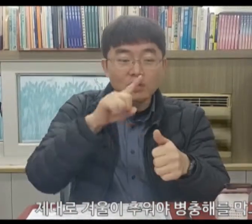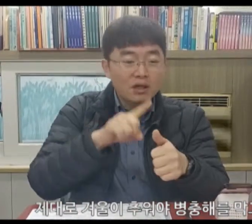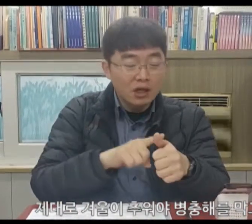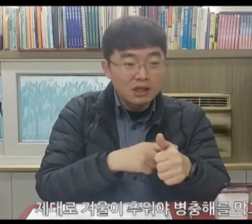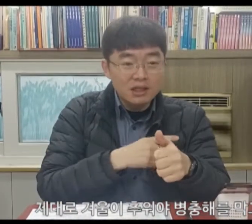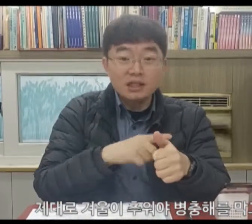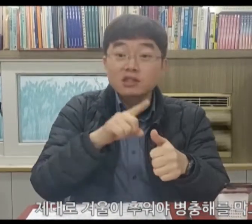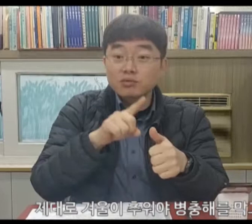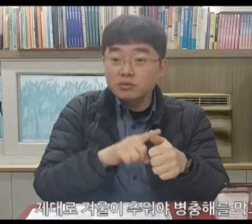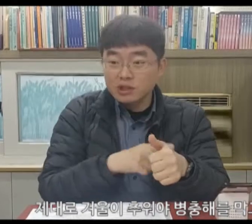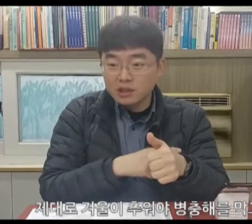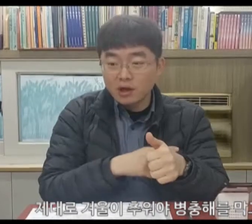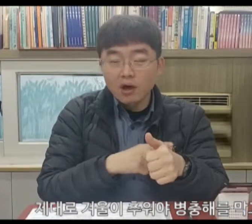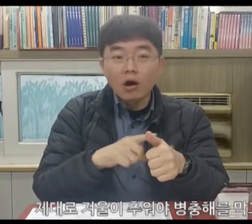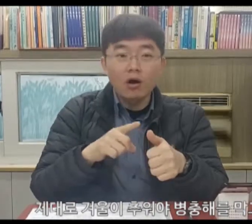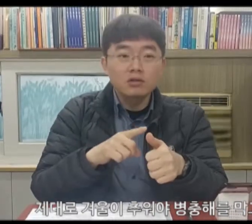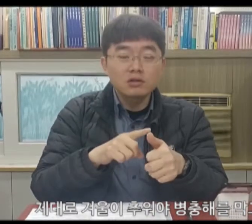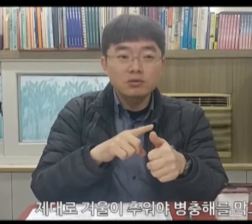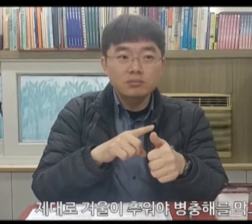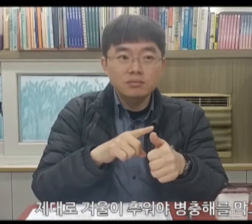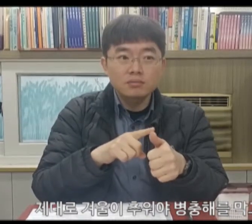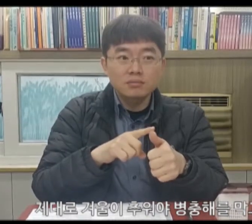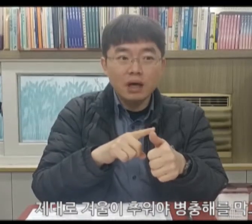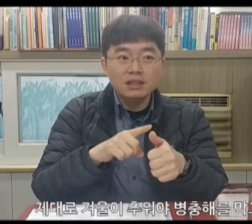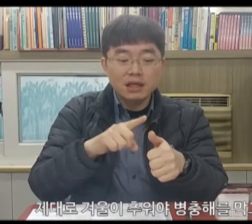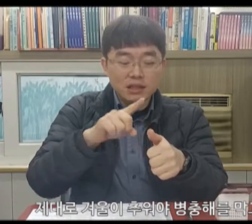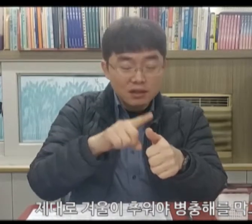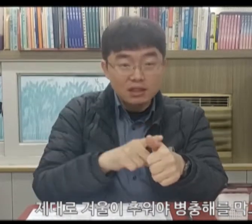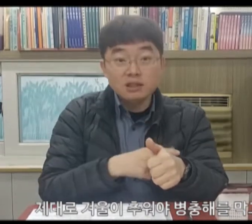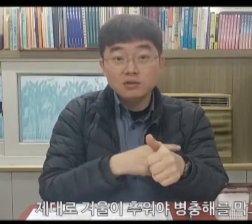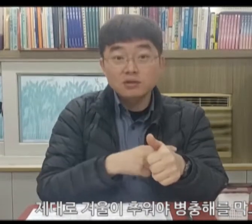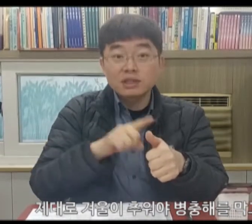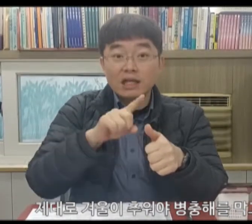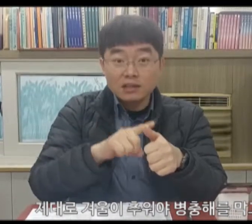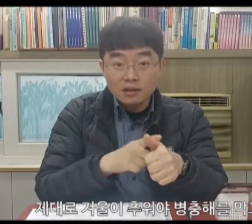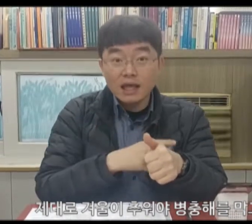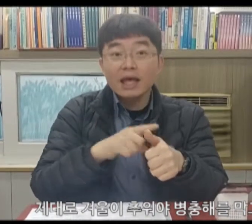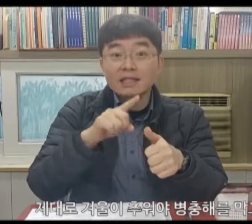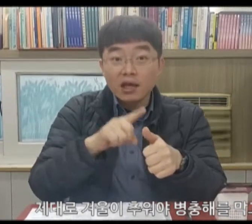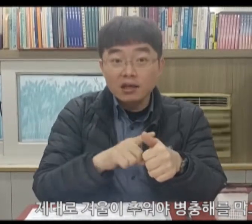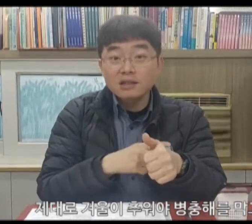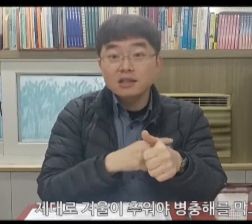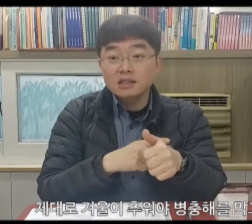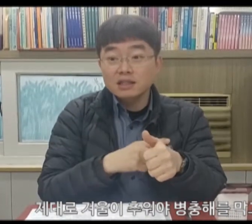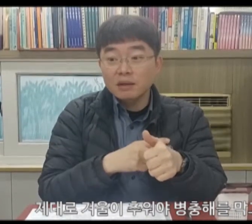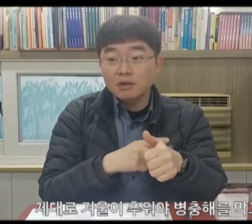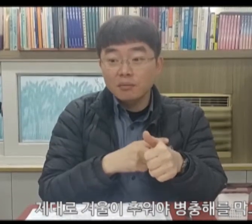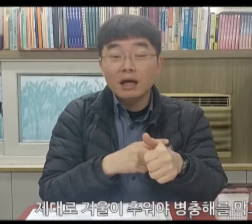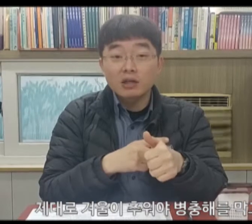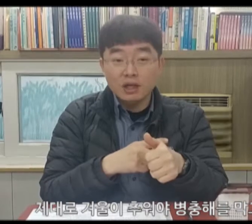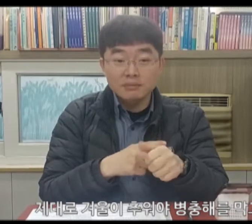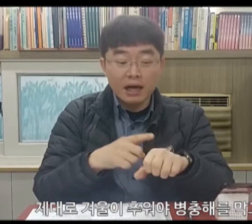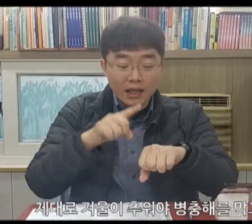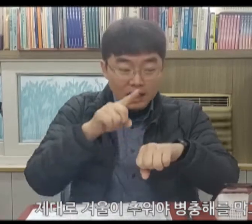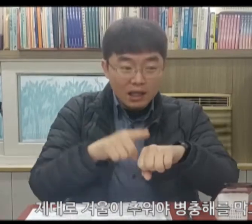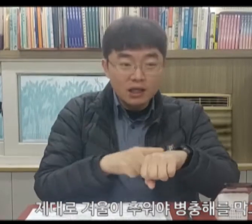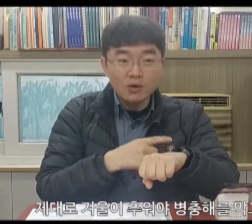이렇게 쓰는 부분도 있어요. 어느 좀 아직까지는 이렇게 쓰는 자연스럽게 자연을 이렇게 쓰는 사람들이 더 많기도 하지만 요걸